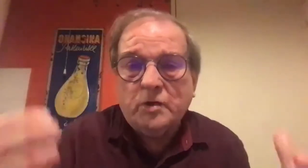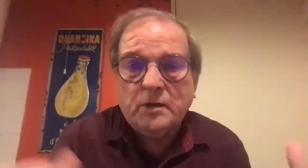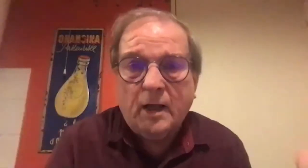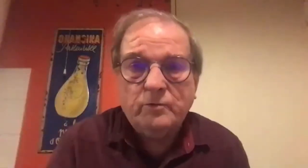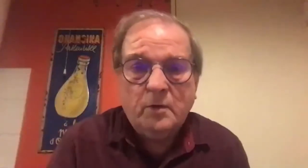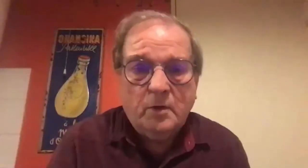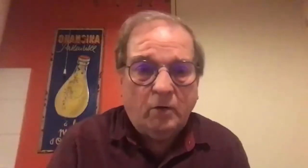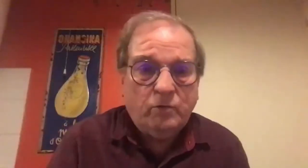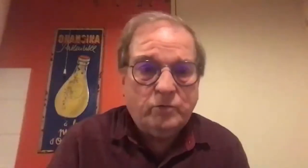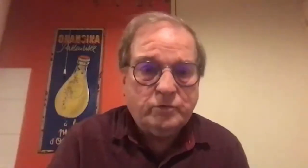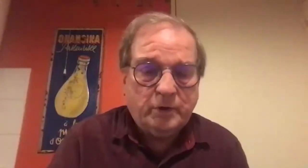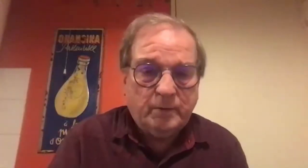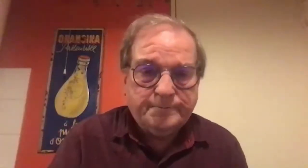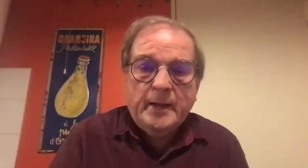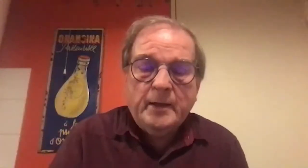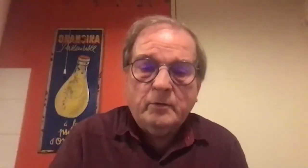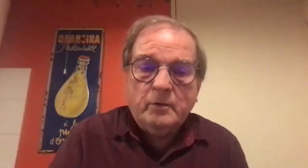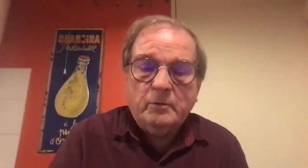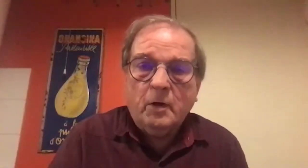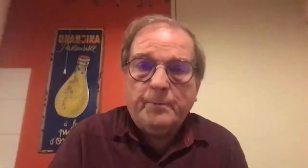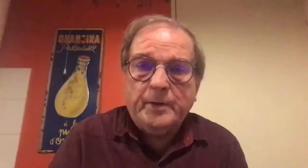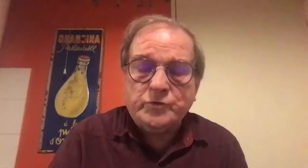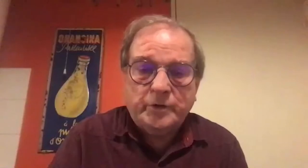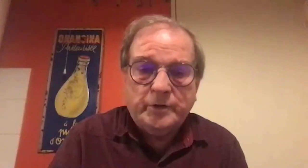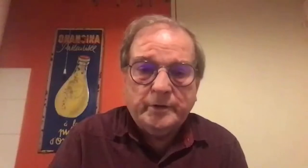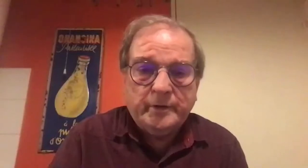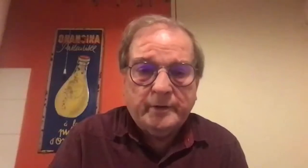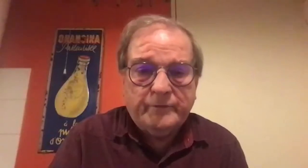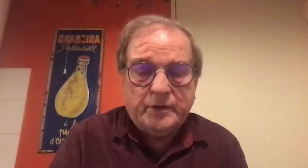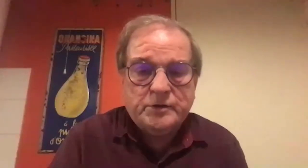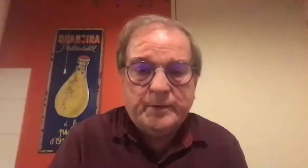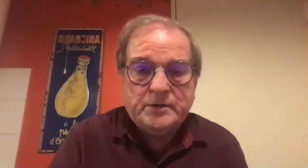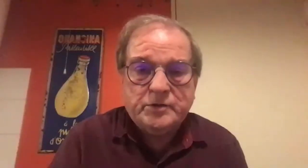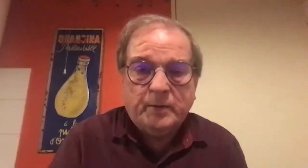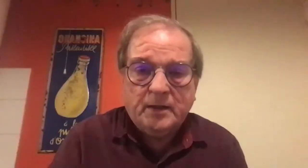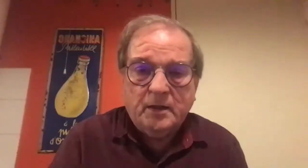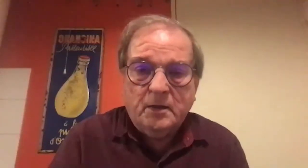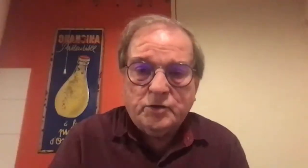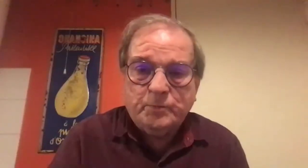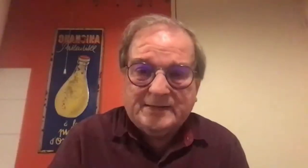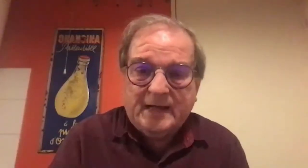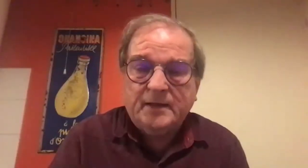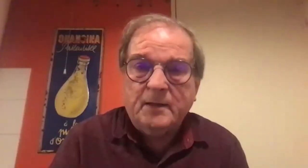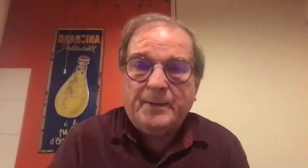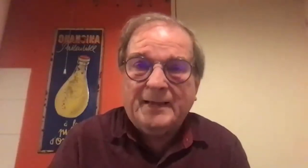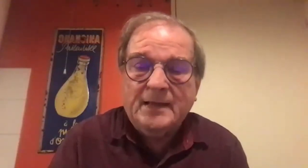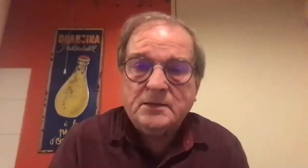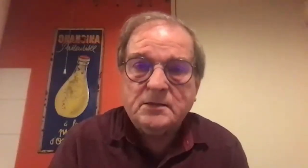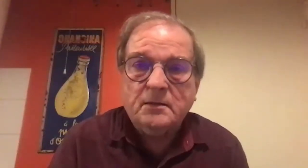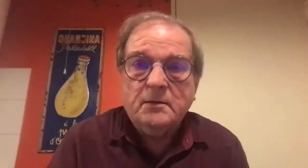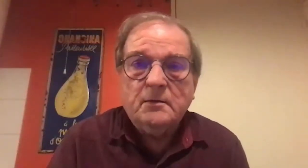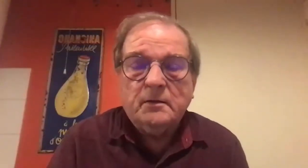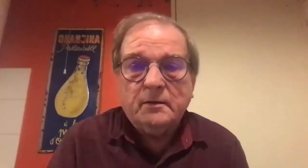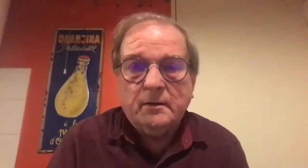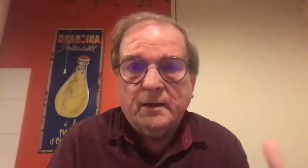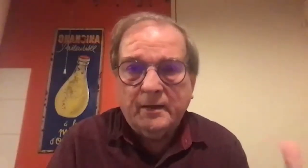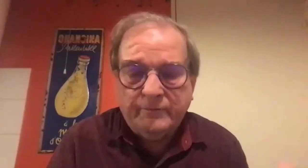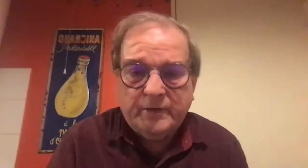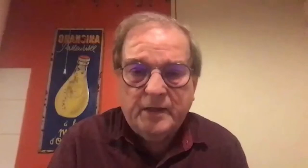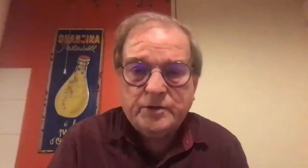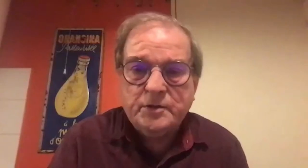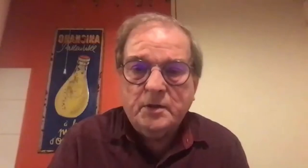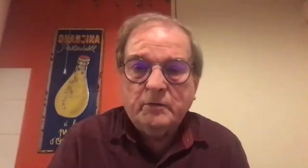consolidado ao longo do tempo. Eu penso que, evidentemente, se uma se uma certa dependência